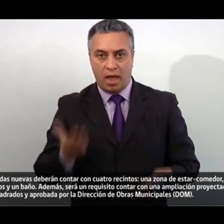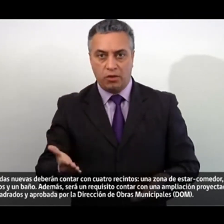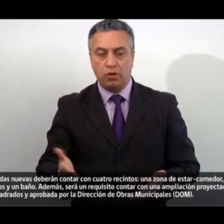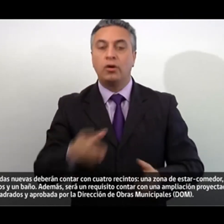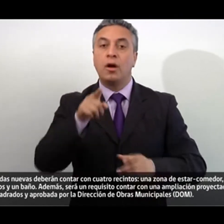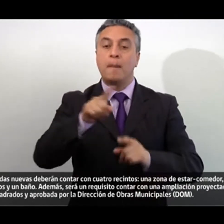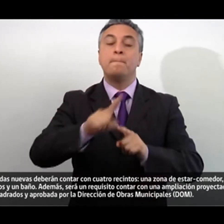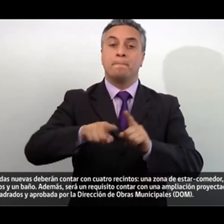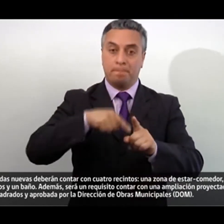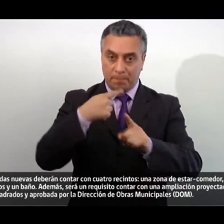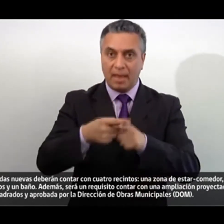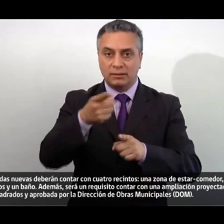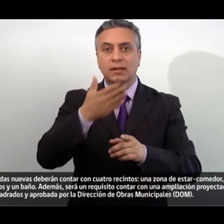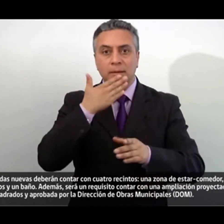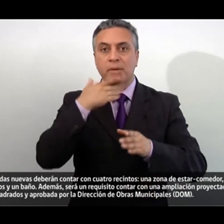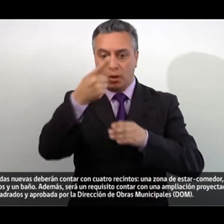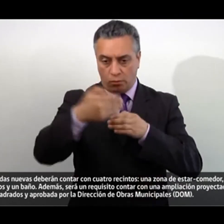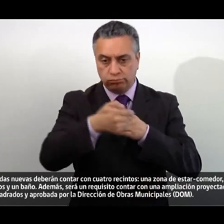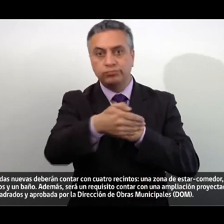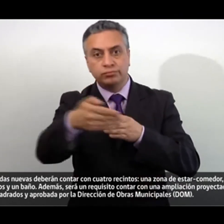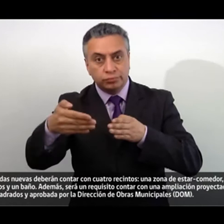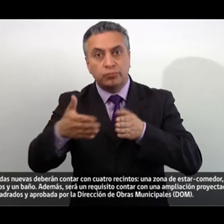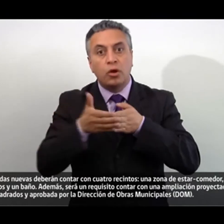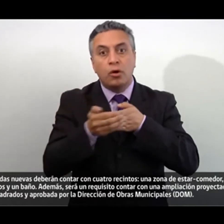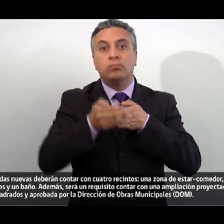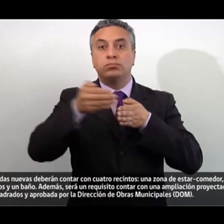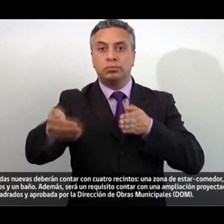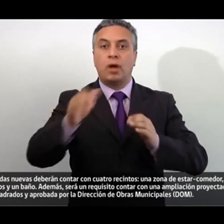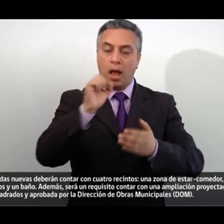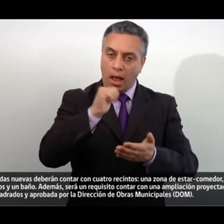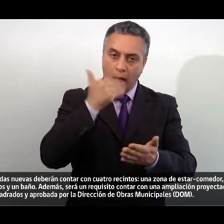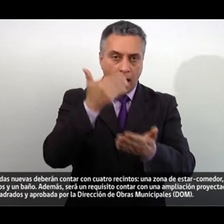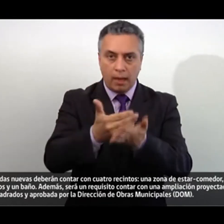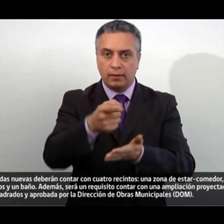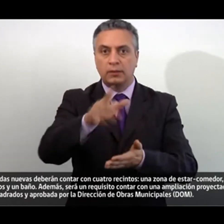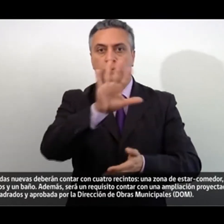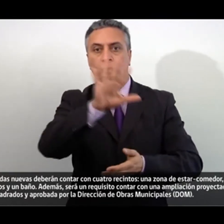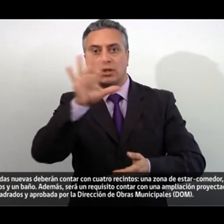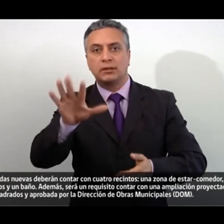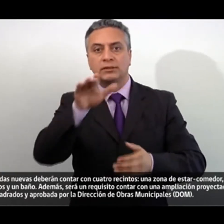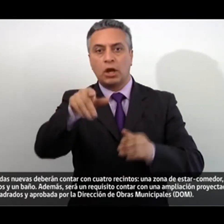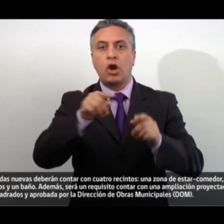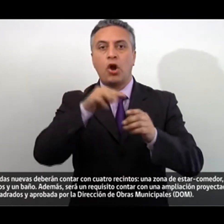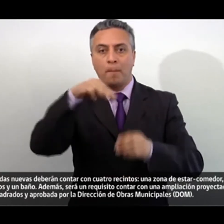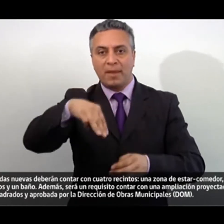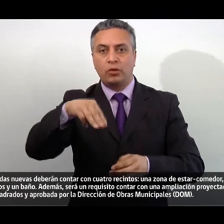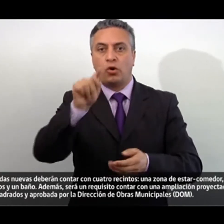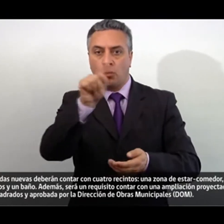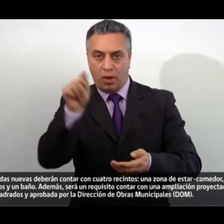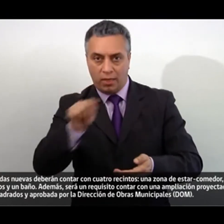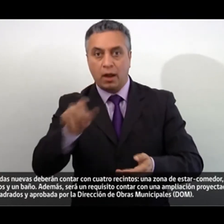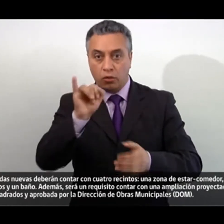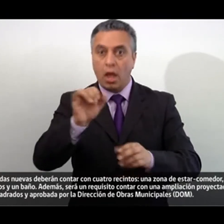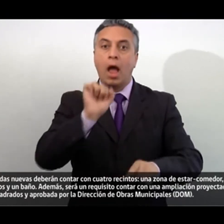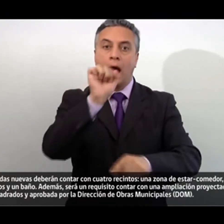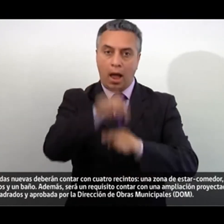será un requisito contar con una ampliación proyectada a 55 metros cuadrados y aprobada por la Dirección de